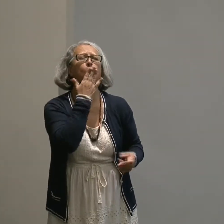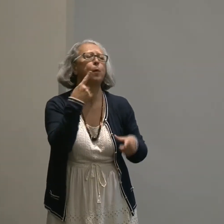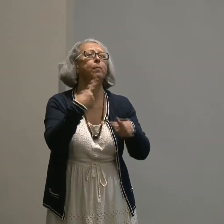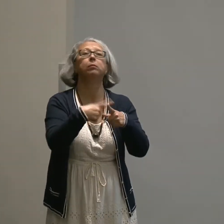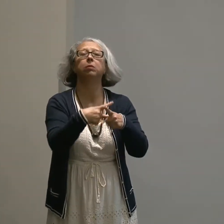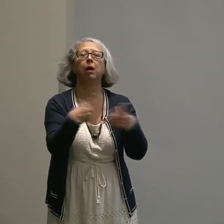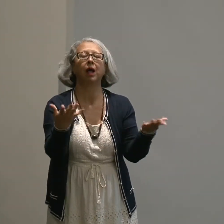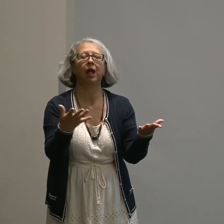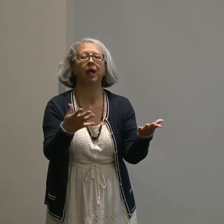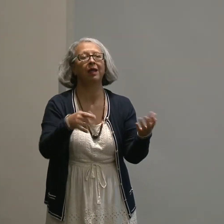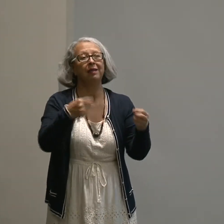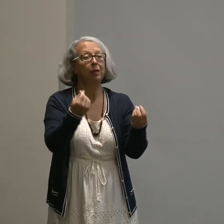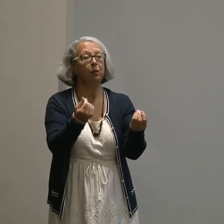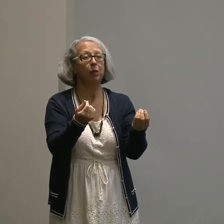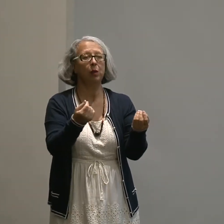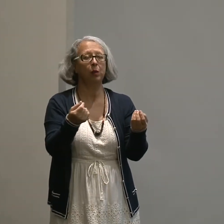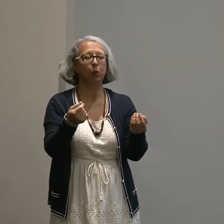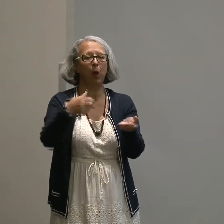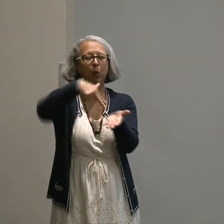para se referir aos indígenas.